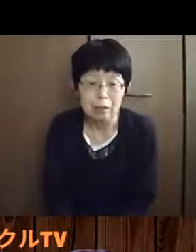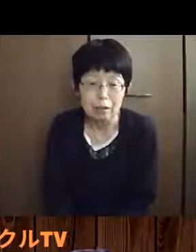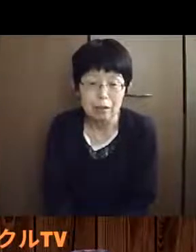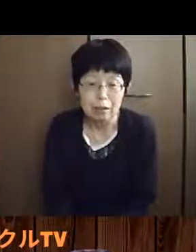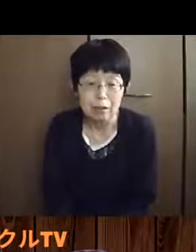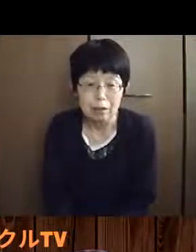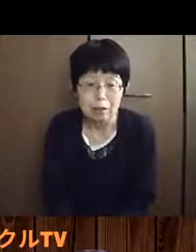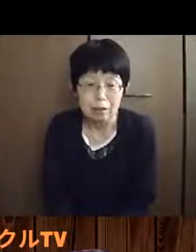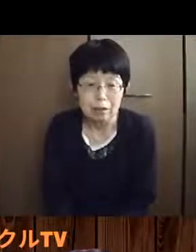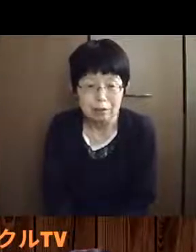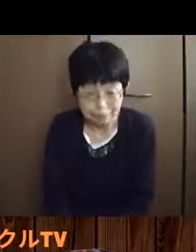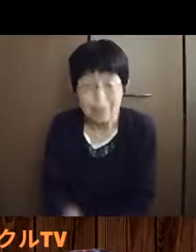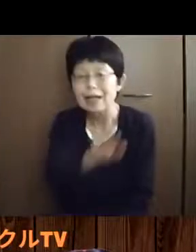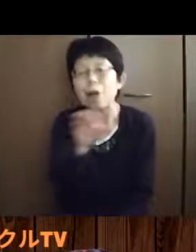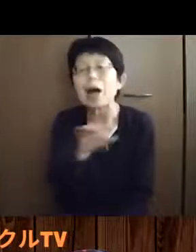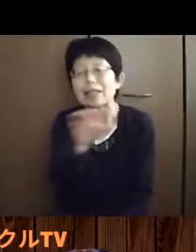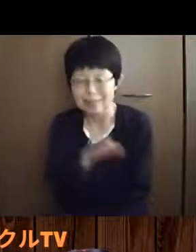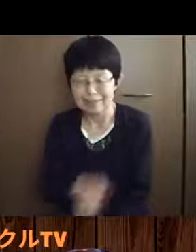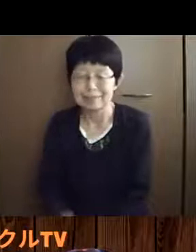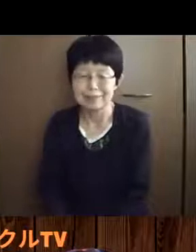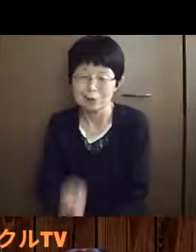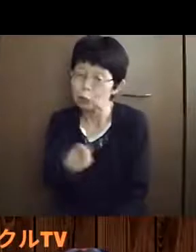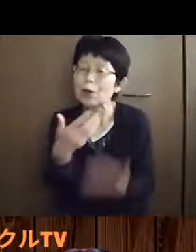なんか可愛いですよね、この絵がね。うん。